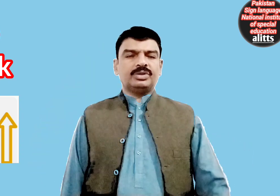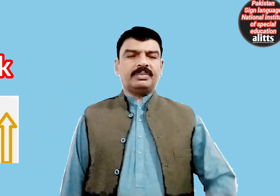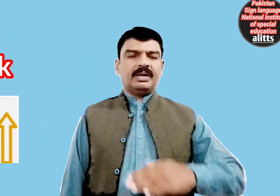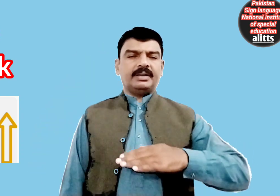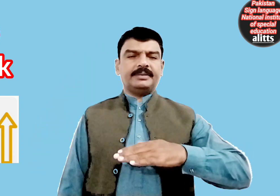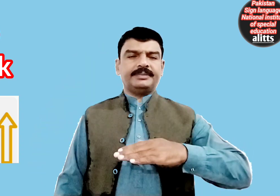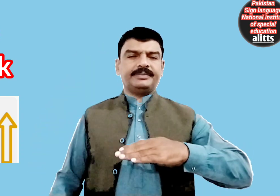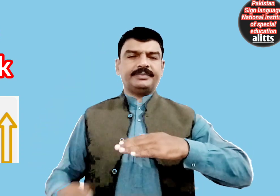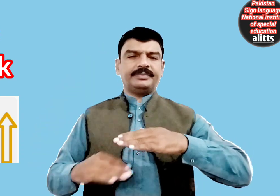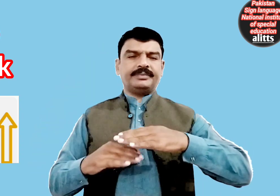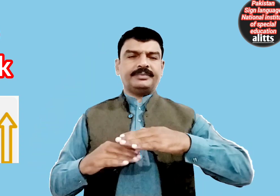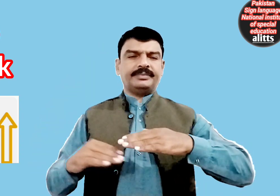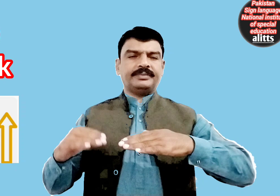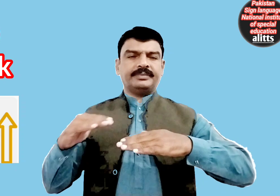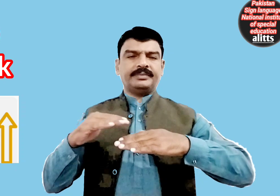रुतबा।